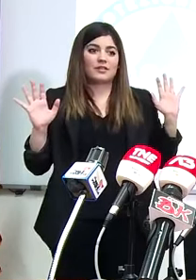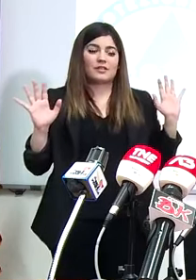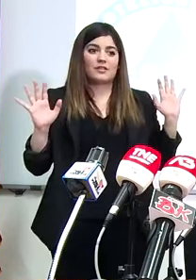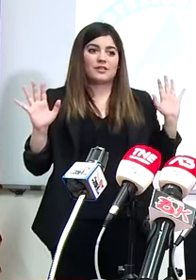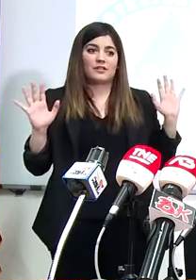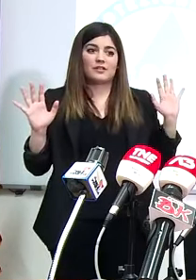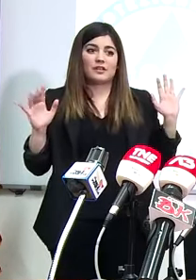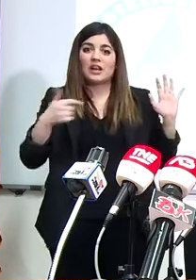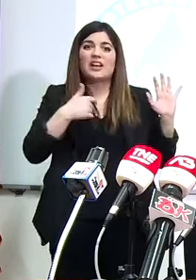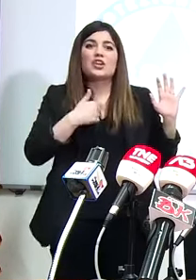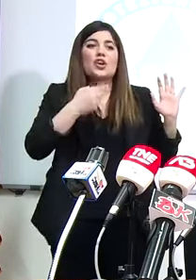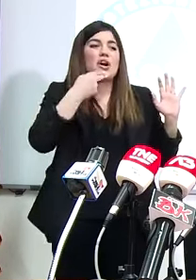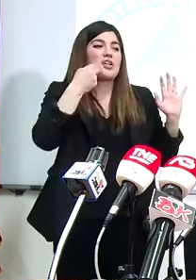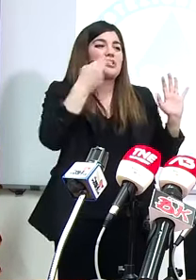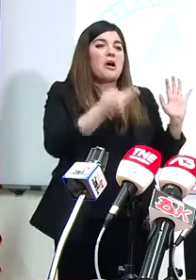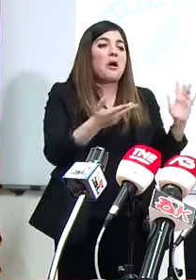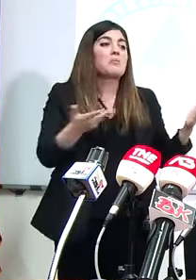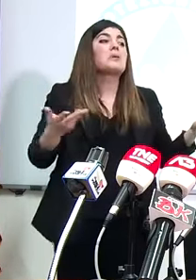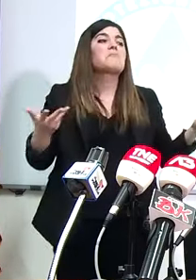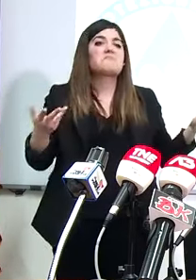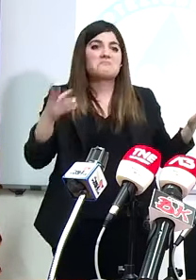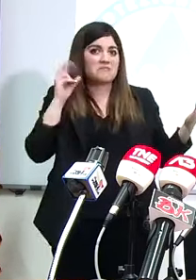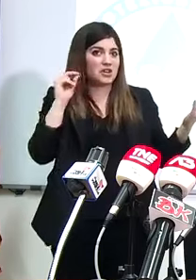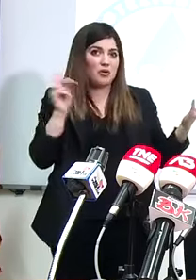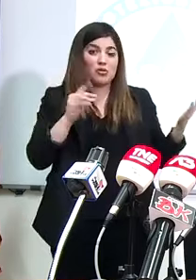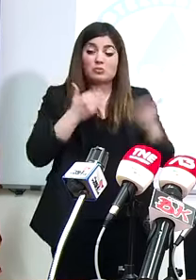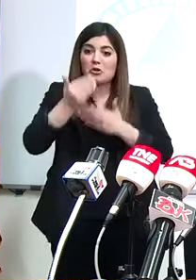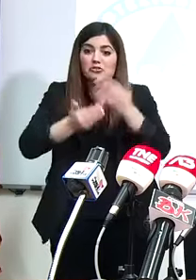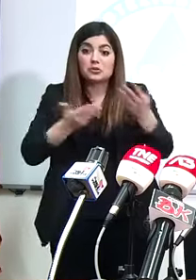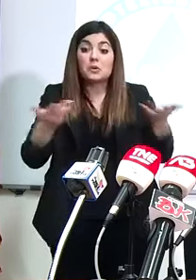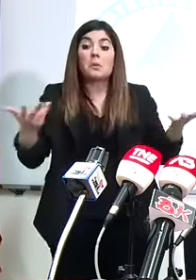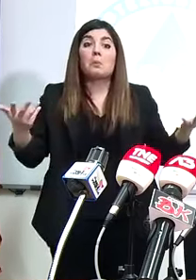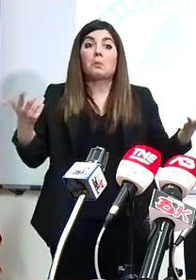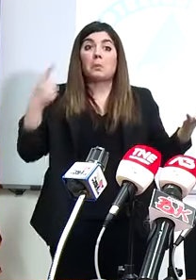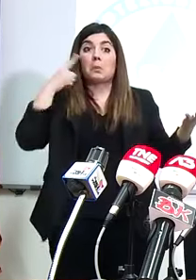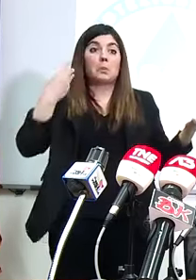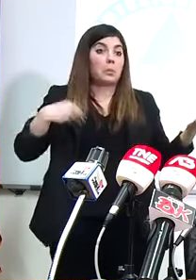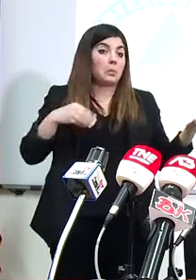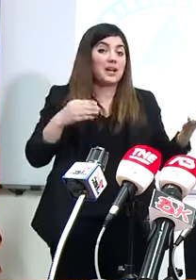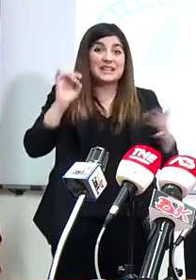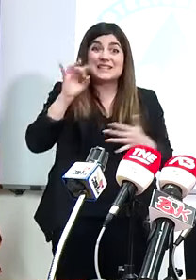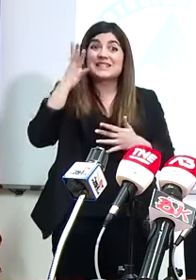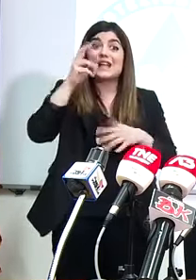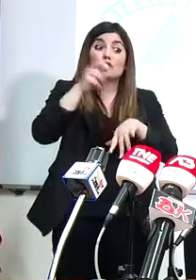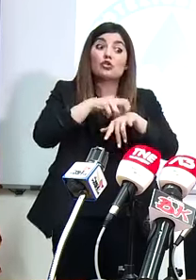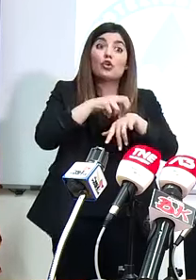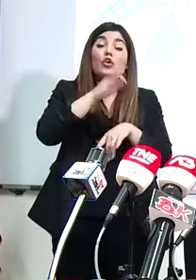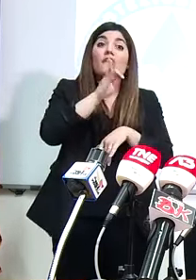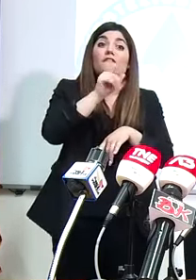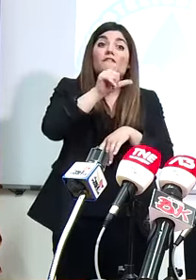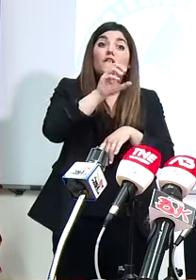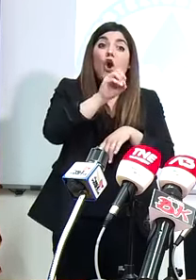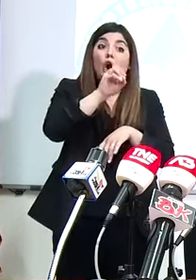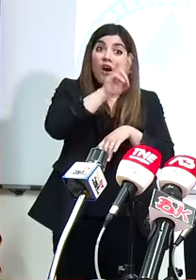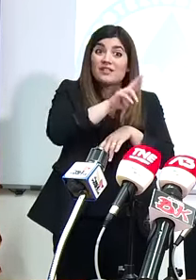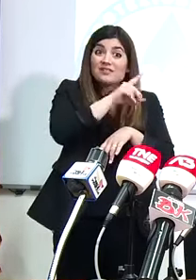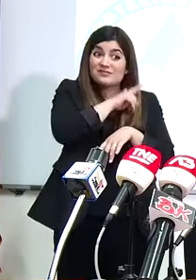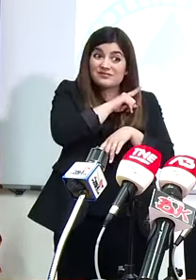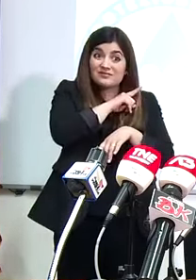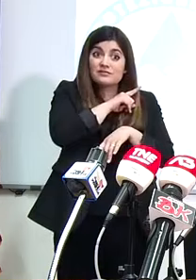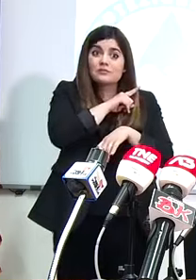i nomi nomi nulla e procedure dopodiché se il dottor floor ad una ad una offerta di